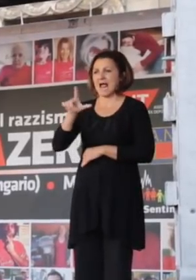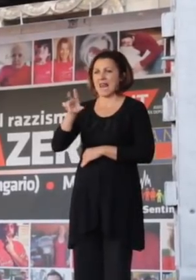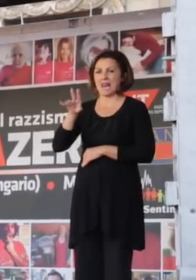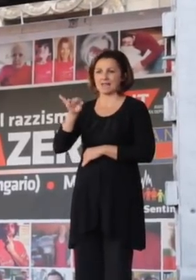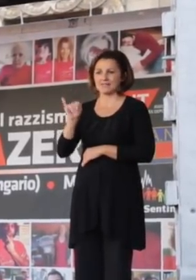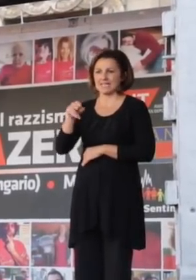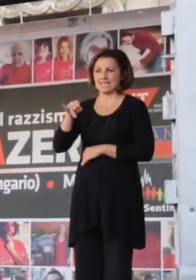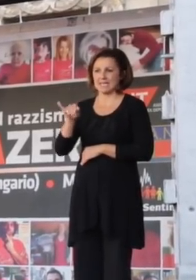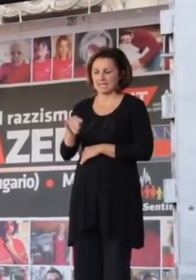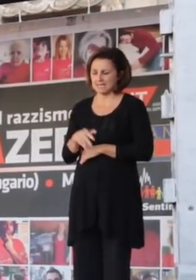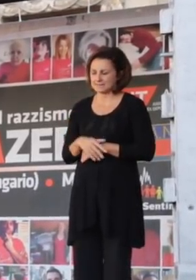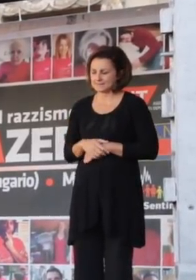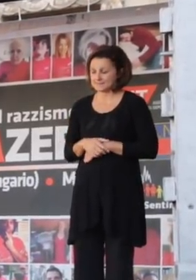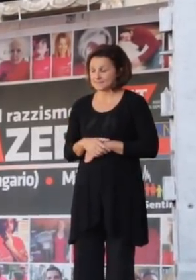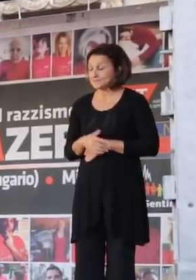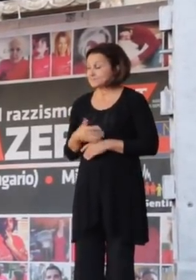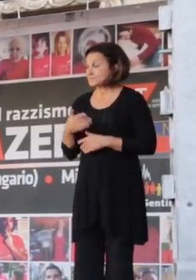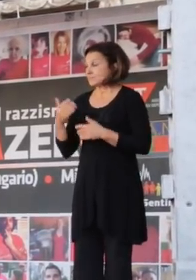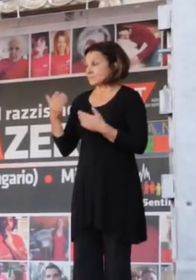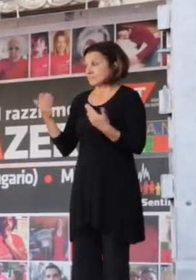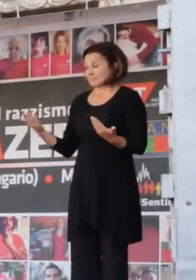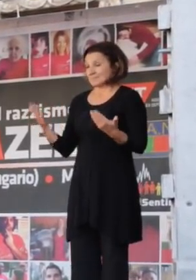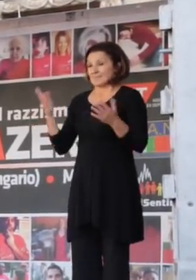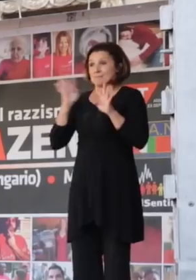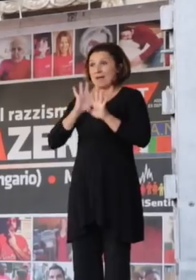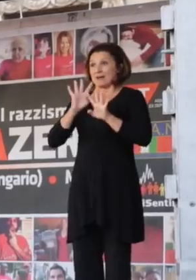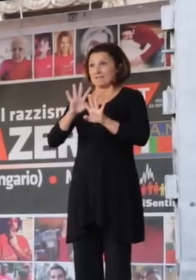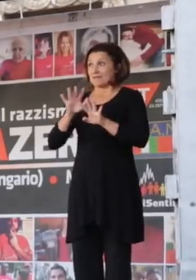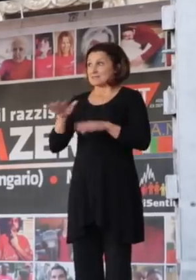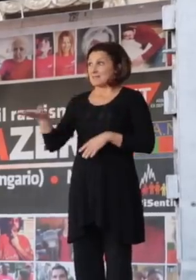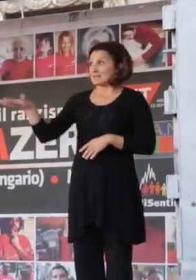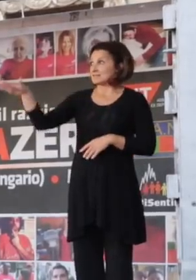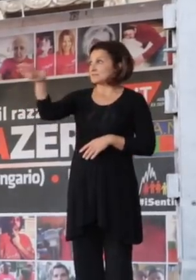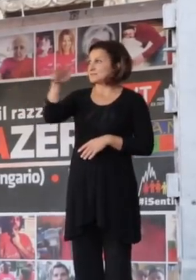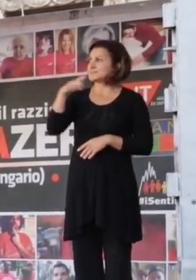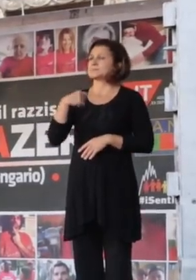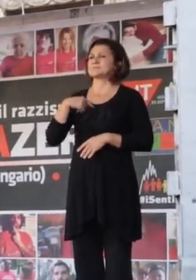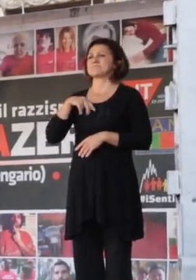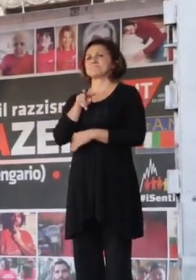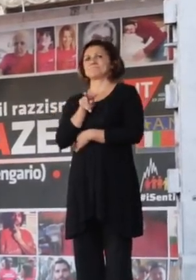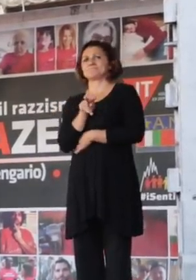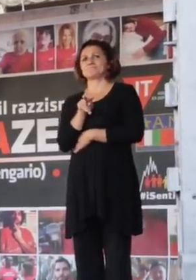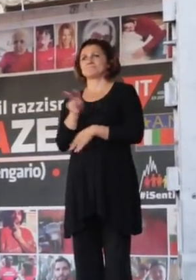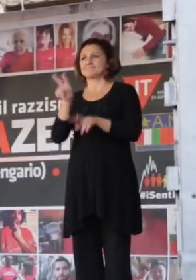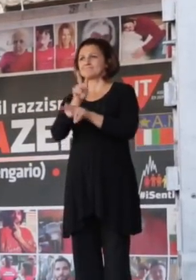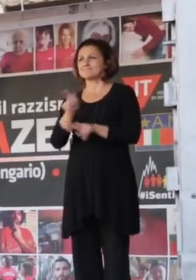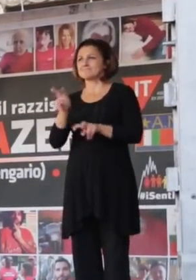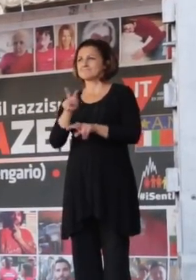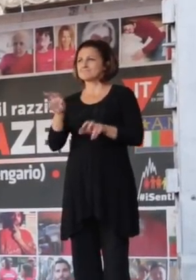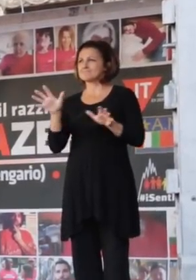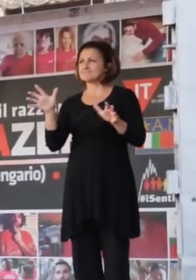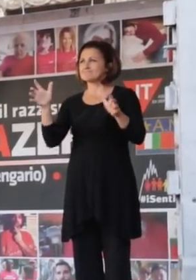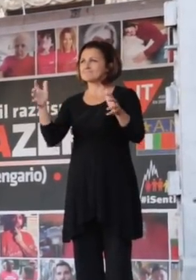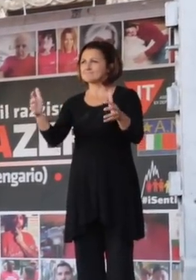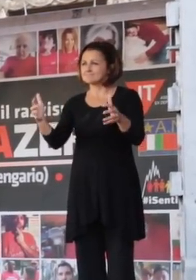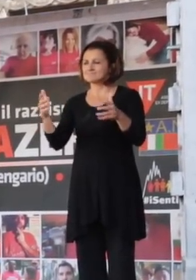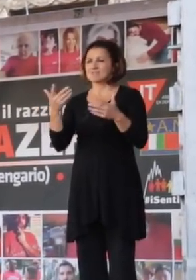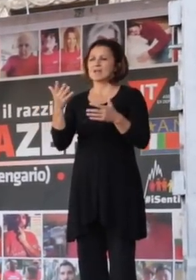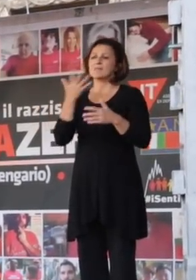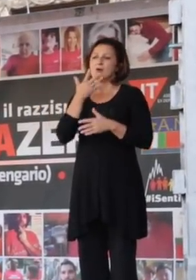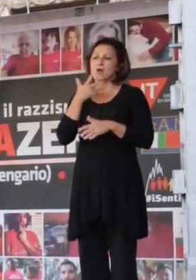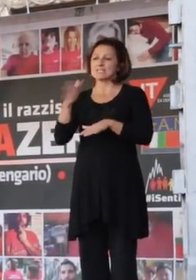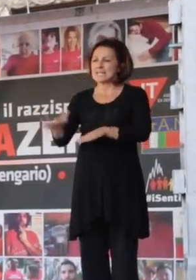nostra manifestazione è quello di fare un'analisi collettiva e di sensibilizzazione per la difesa dei